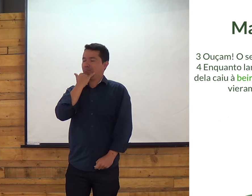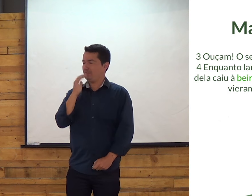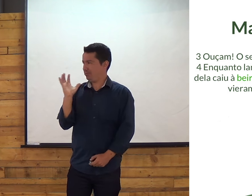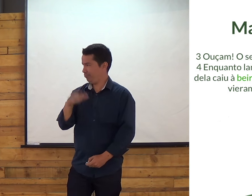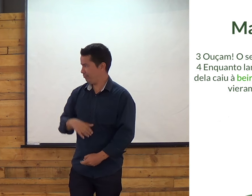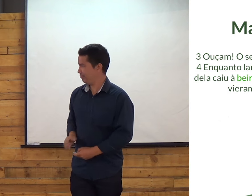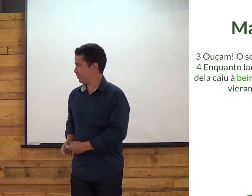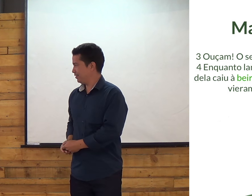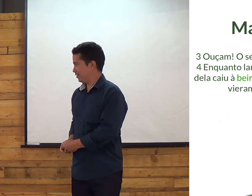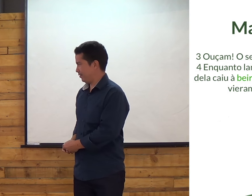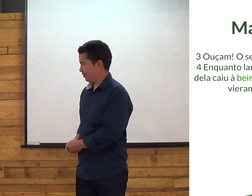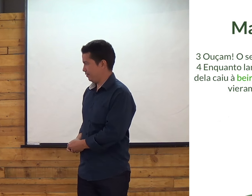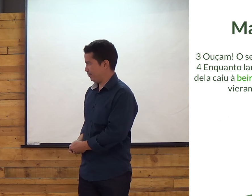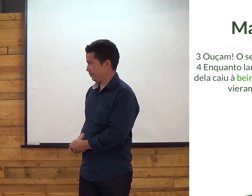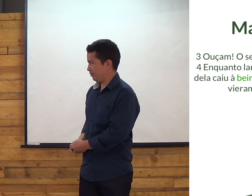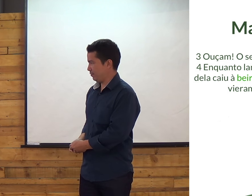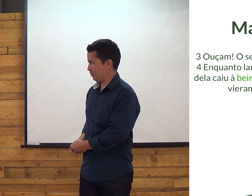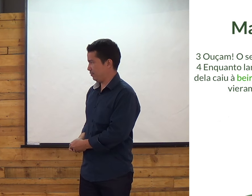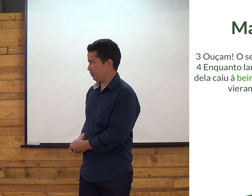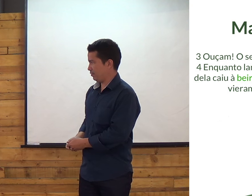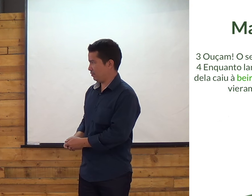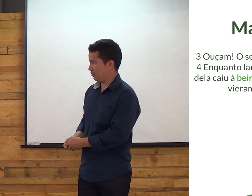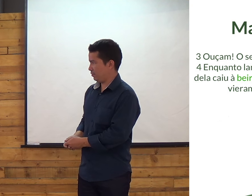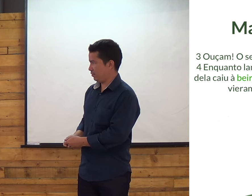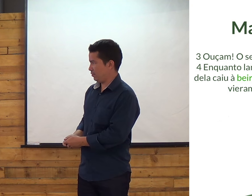Então, esse é o semeador.